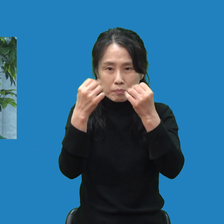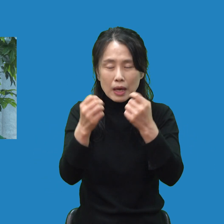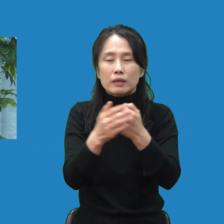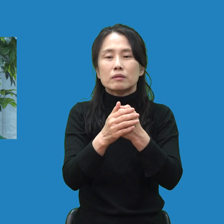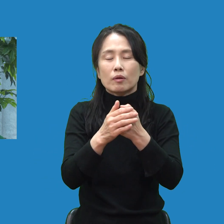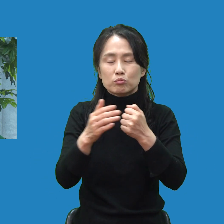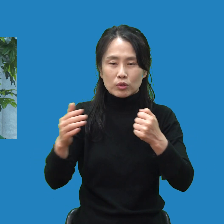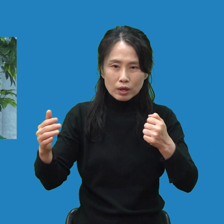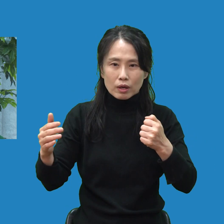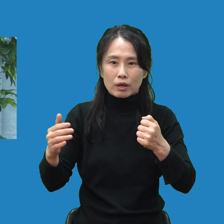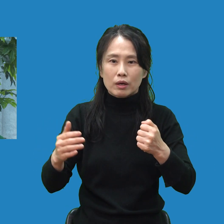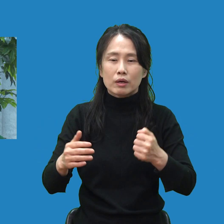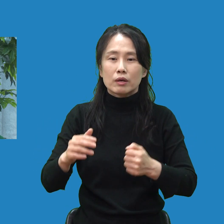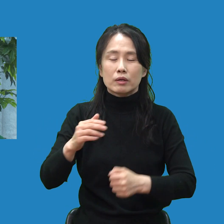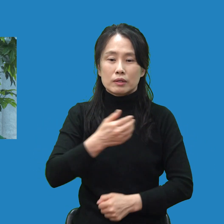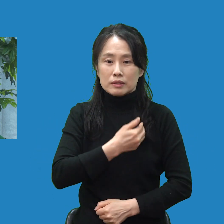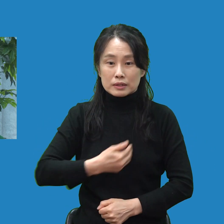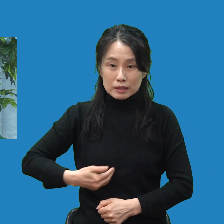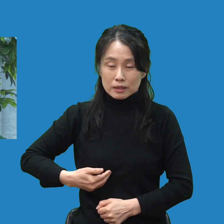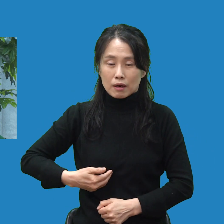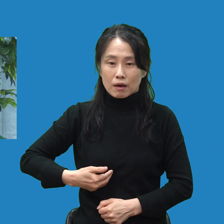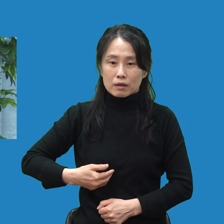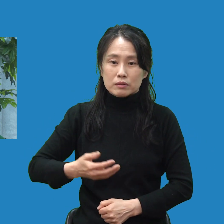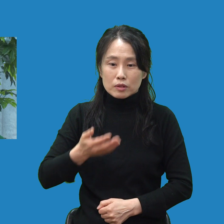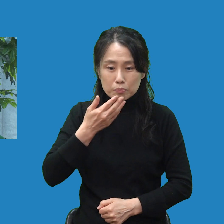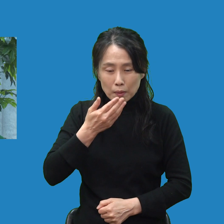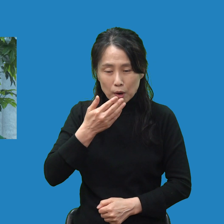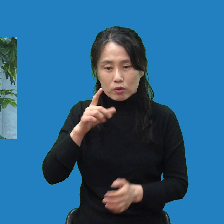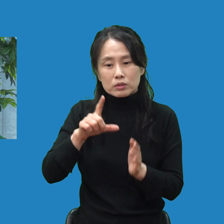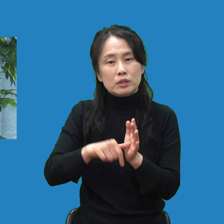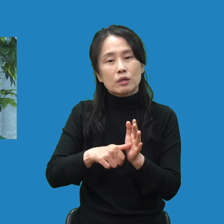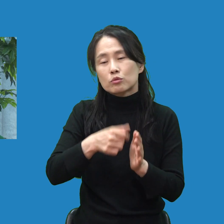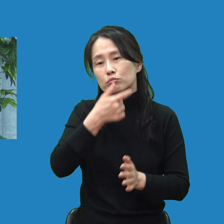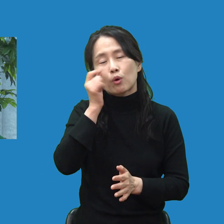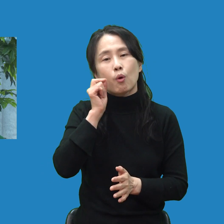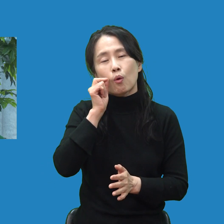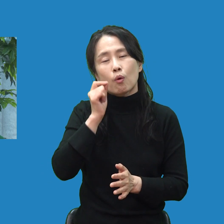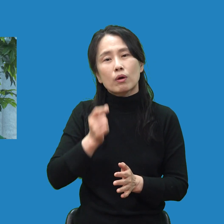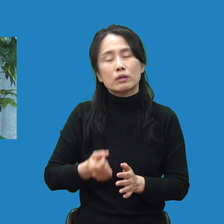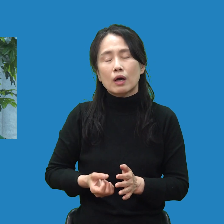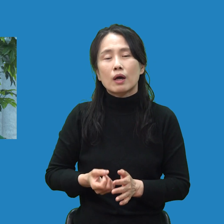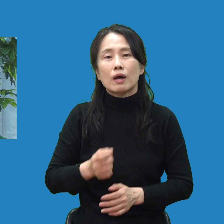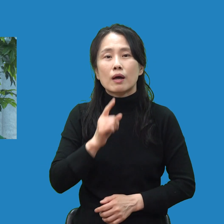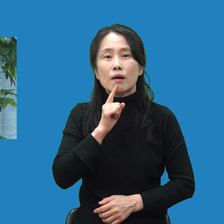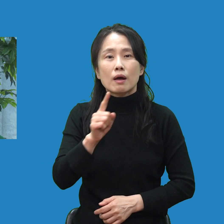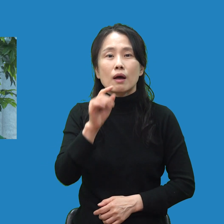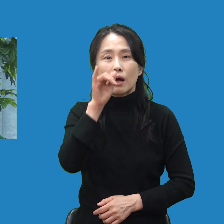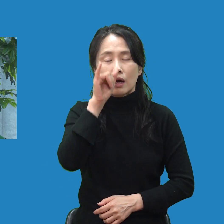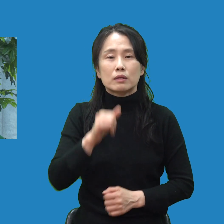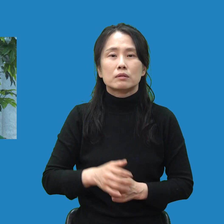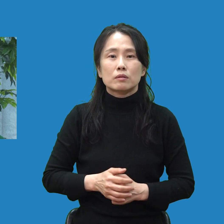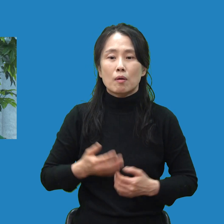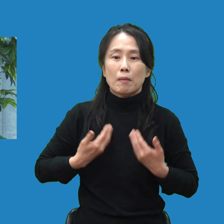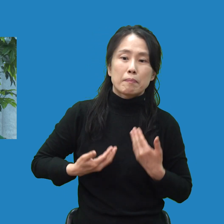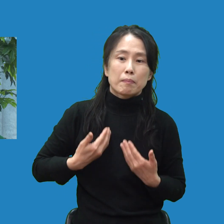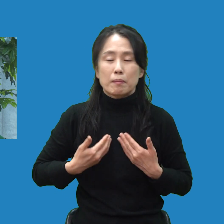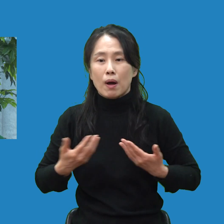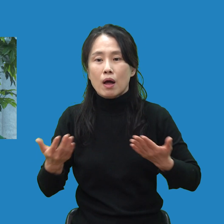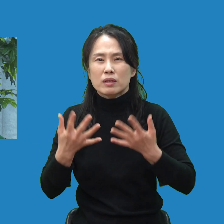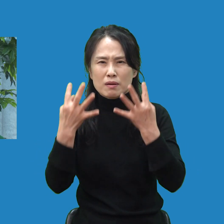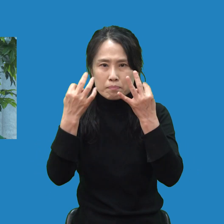제자들이 음식 먹을 겨를조차 없었다 합니다. 너무나 분주했어요.